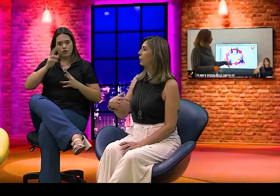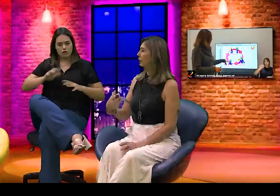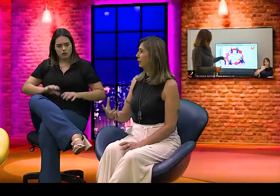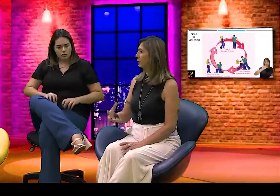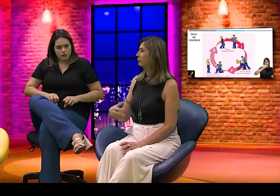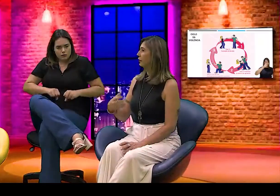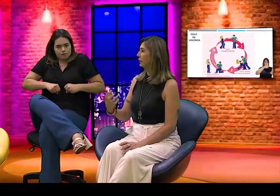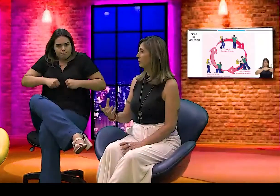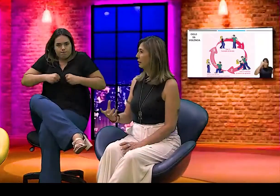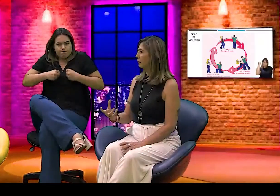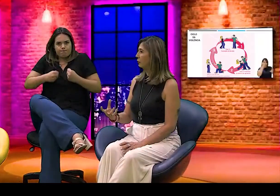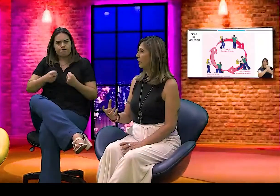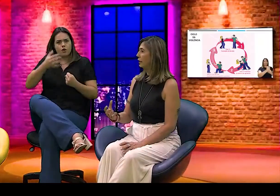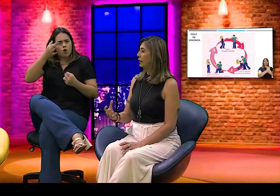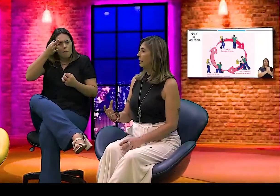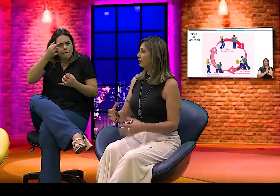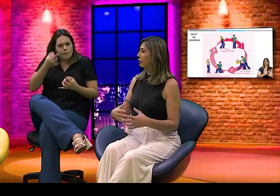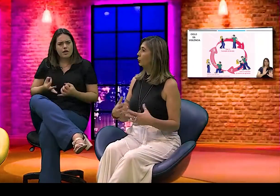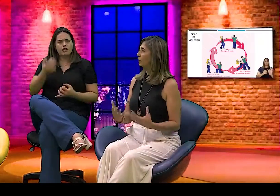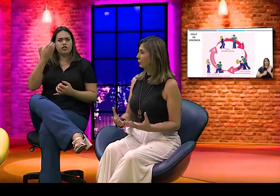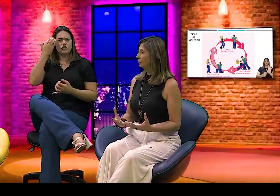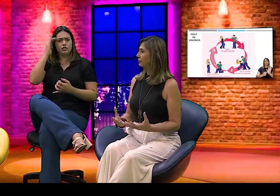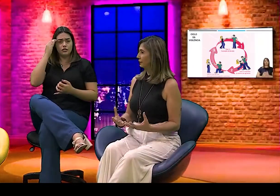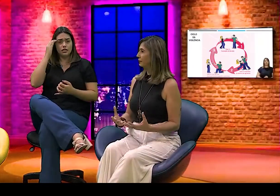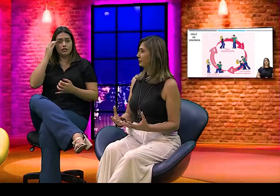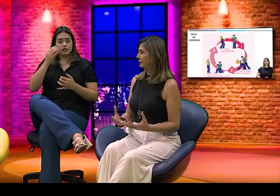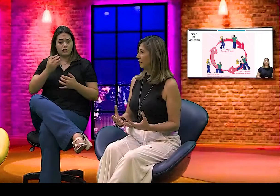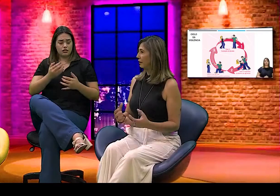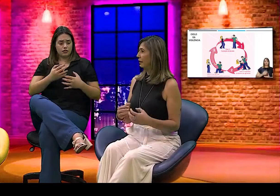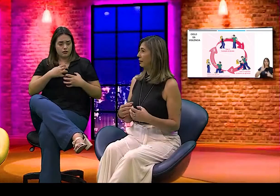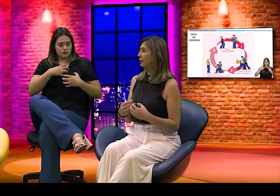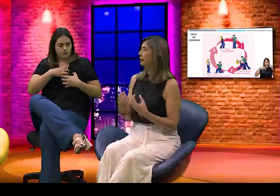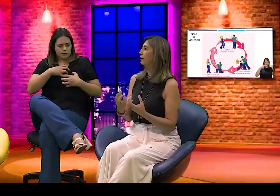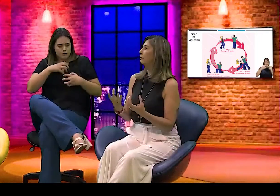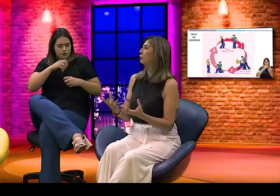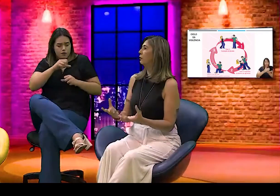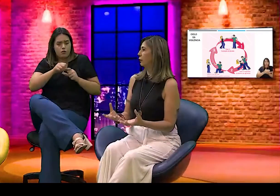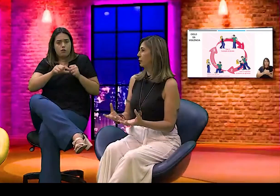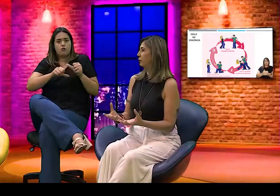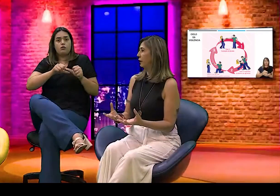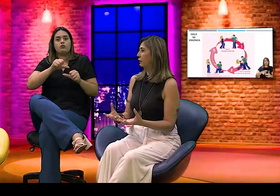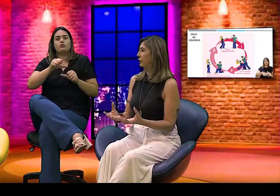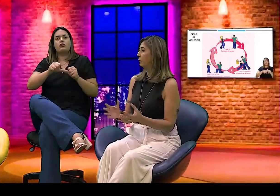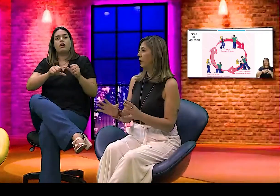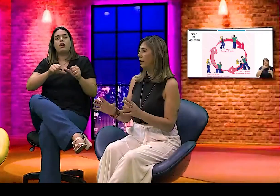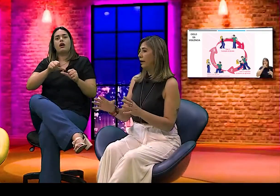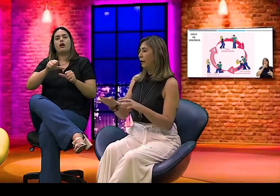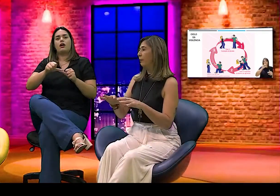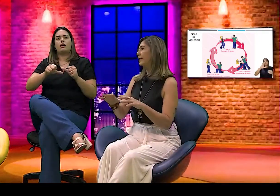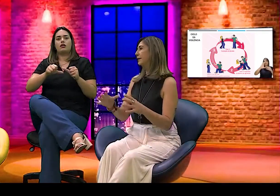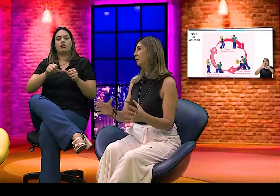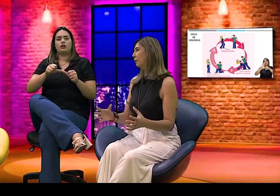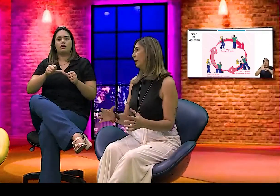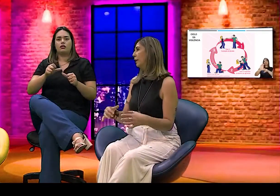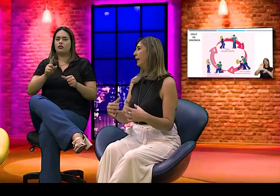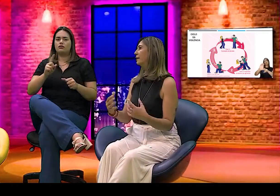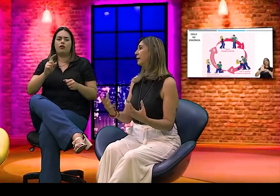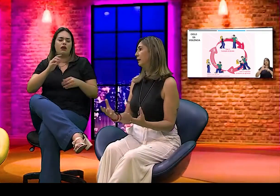vai compreendendo, vai entendendo, e ela vai mudando. Ela vai lidando de uma forma diferente, né? Não é passando a mão e nem